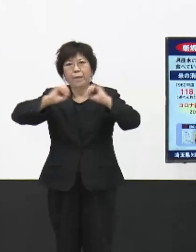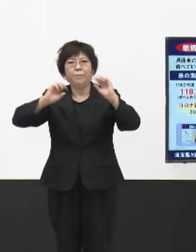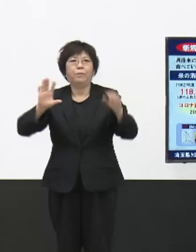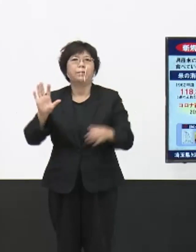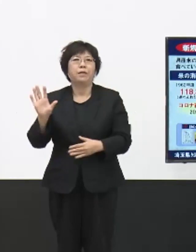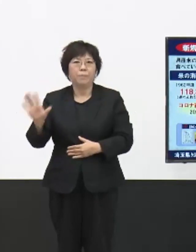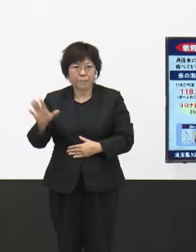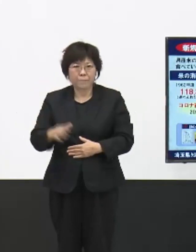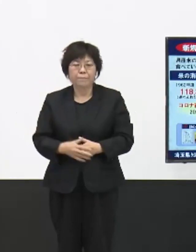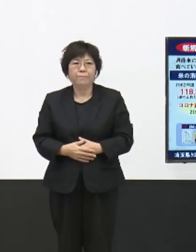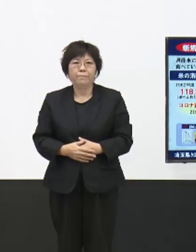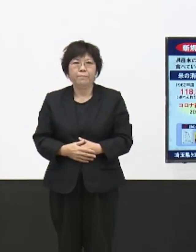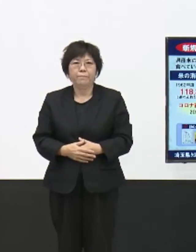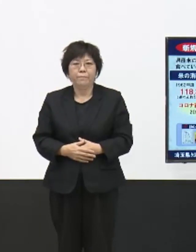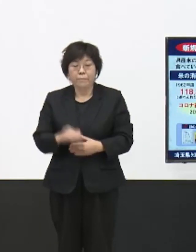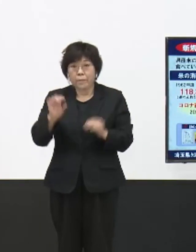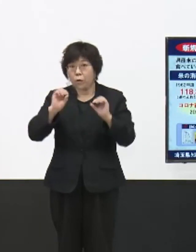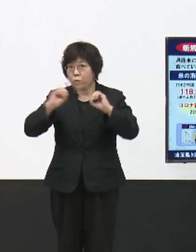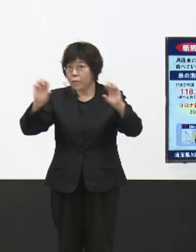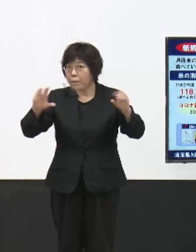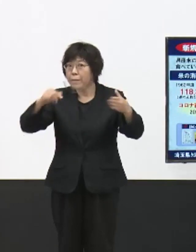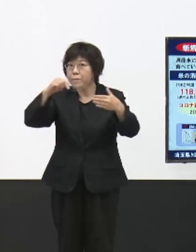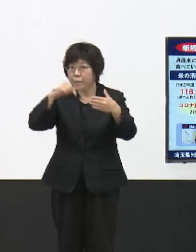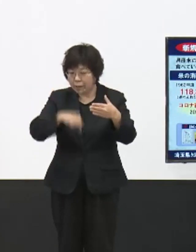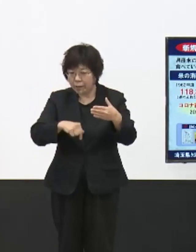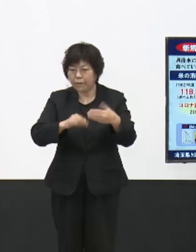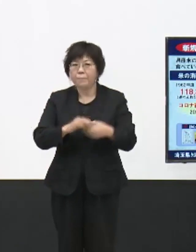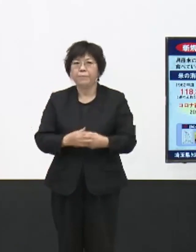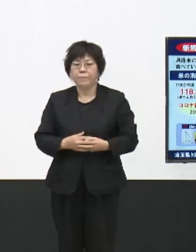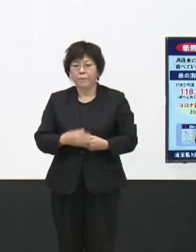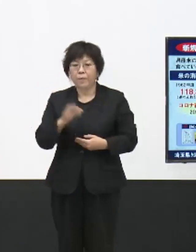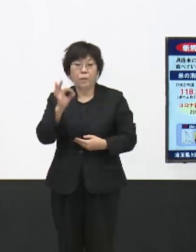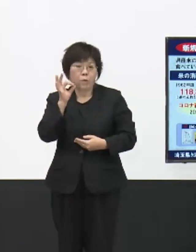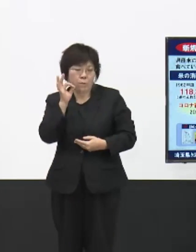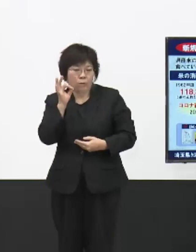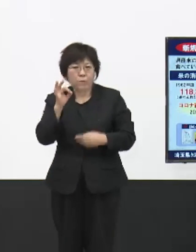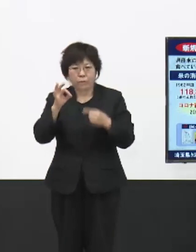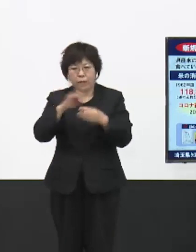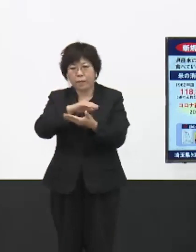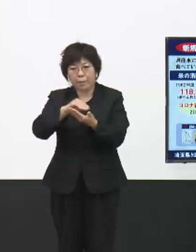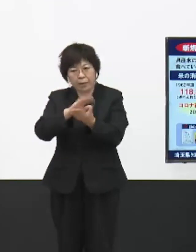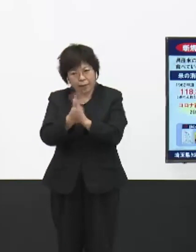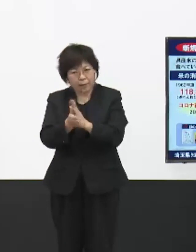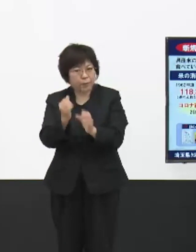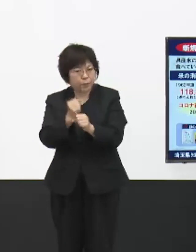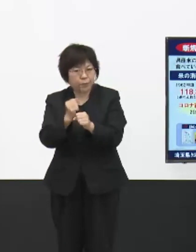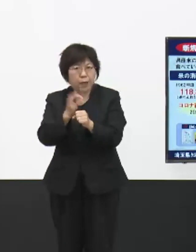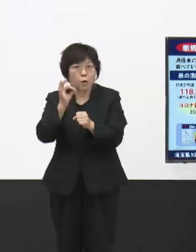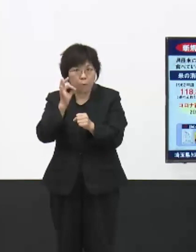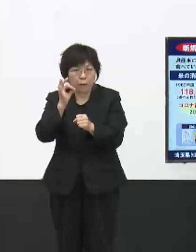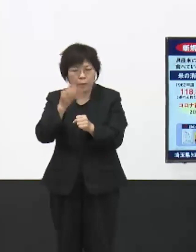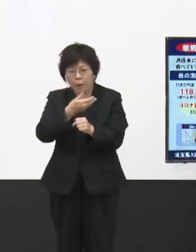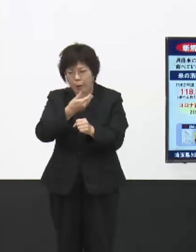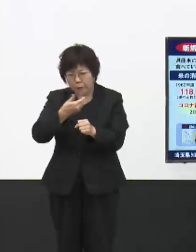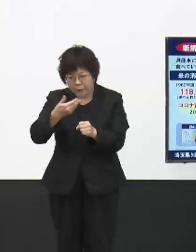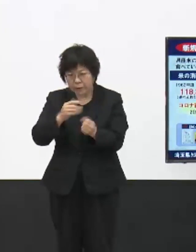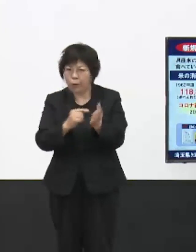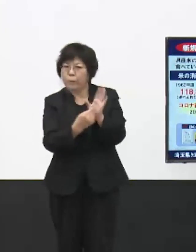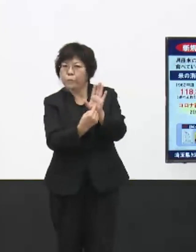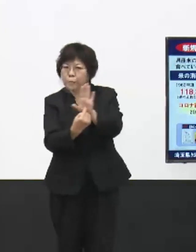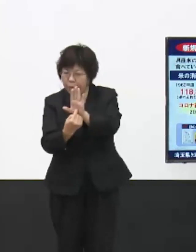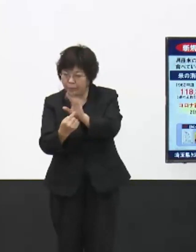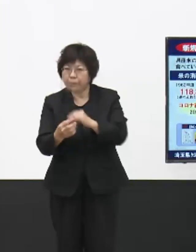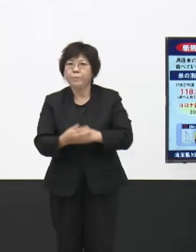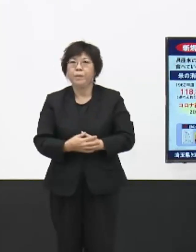ました。まず本キャンペーンでは、県産米の魅力を伝えるため、米農家の皆さんが出